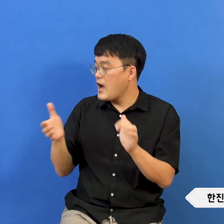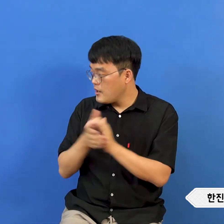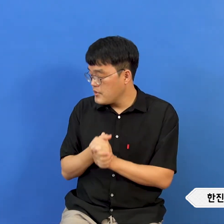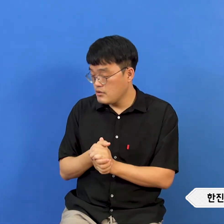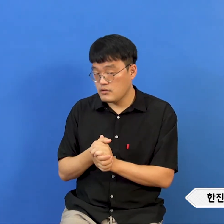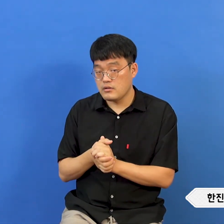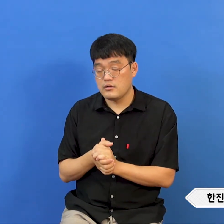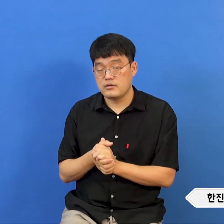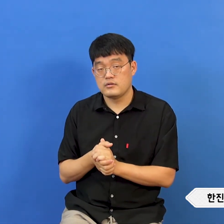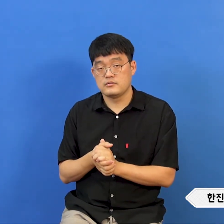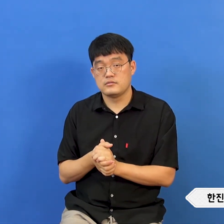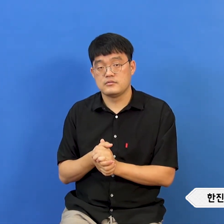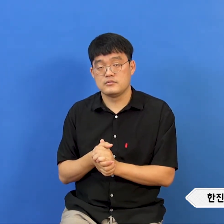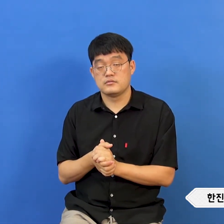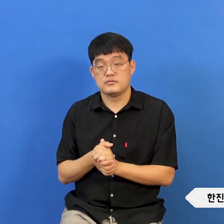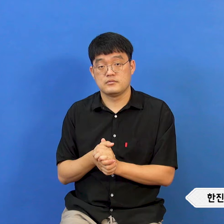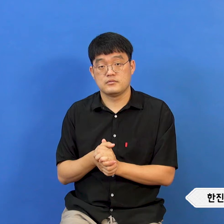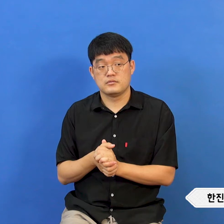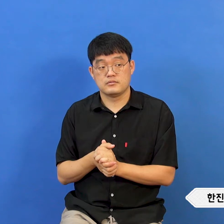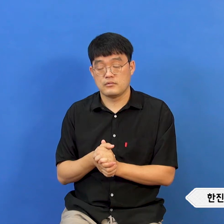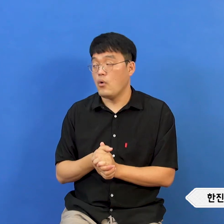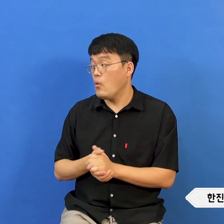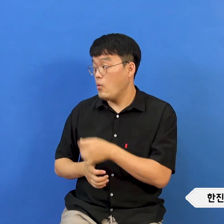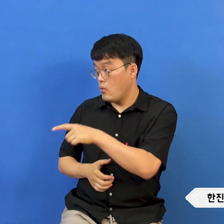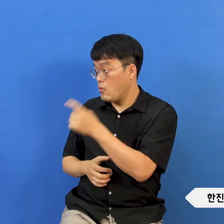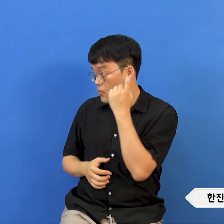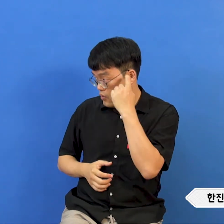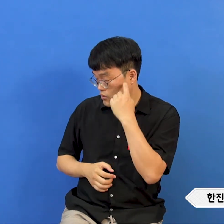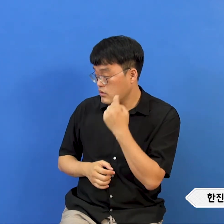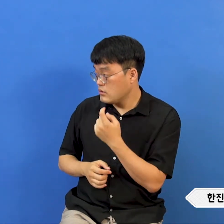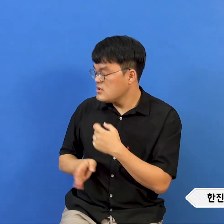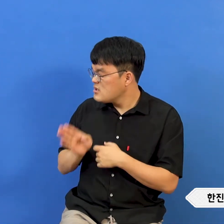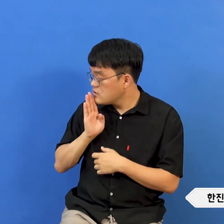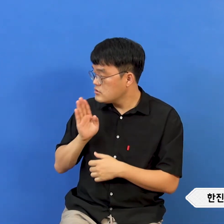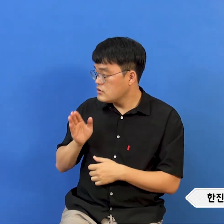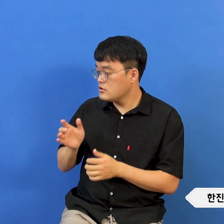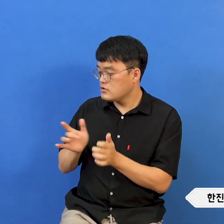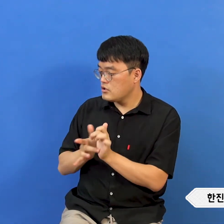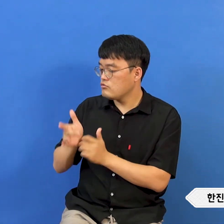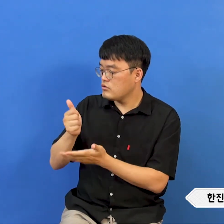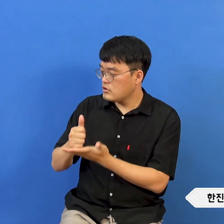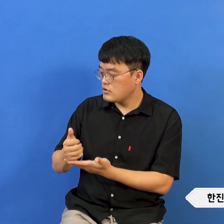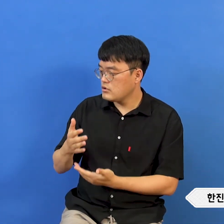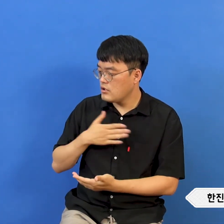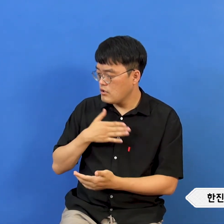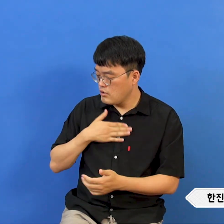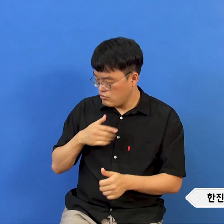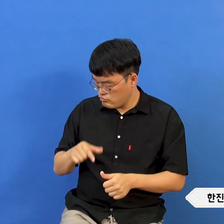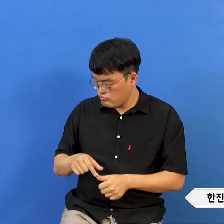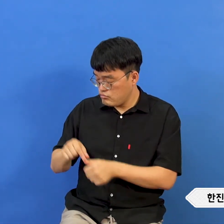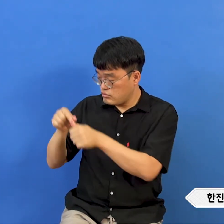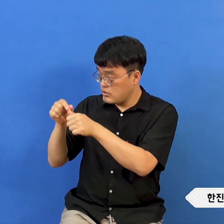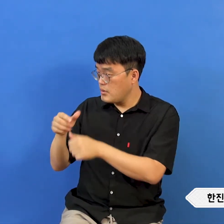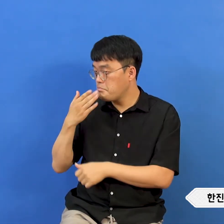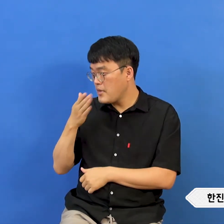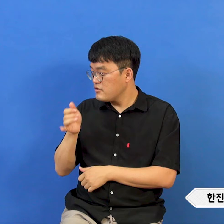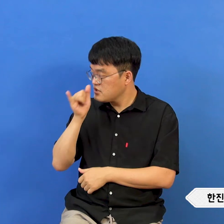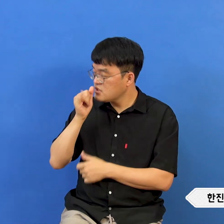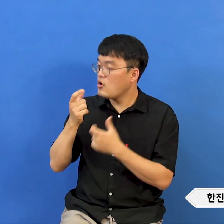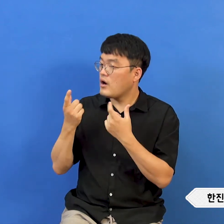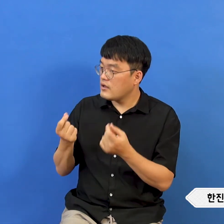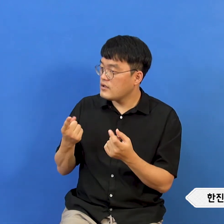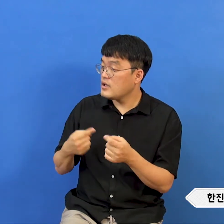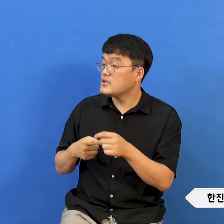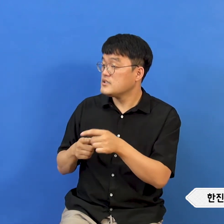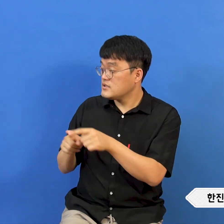것입니다. 당신 말 들어보니까 정말 예수가 우리를 구원할 수도 있을 것도 같네, 그 말이, 그 의견에